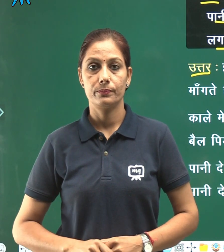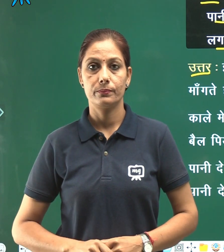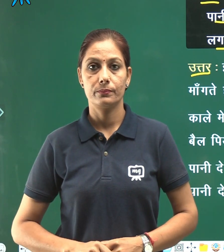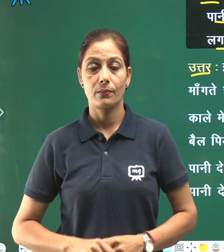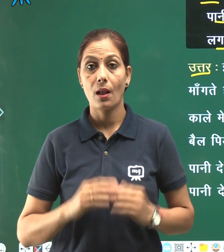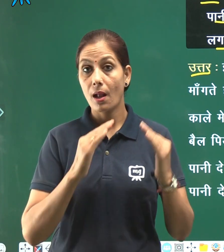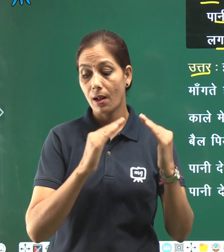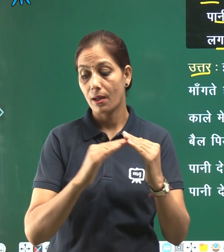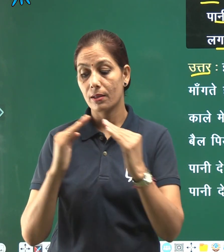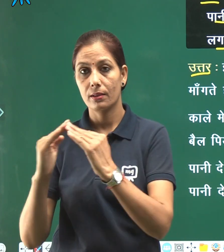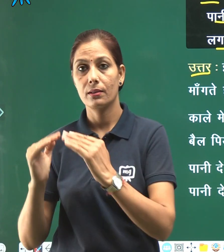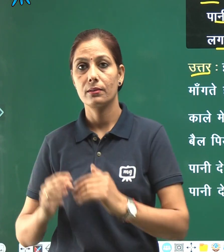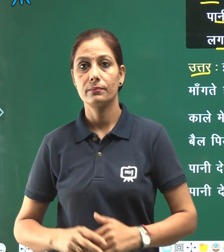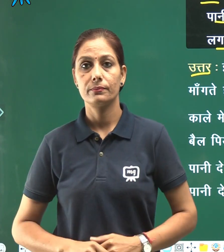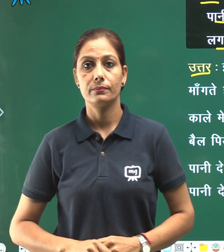घर घर